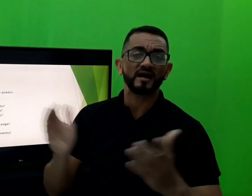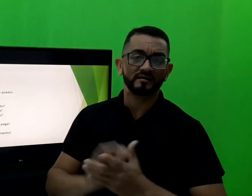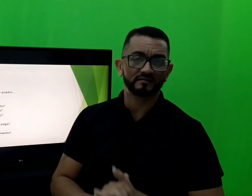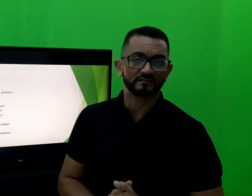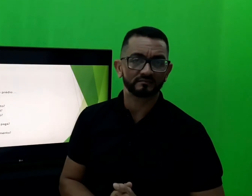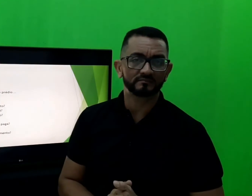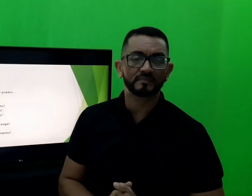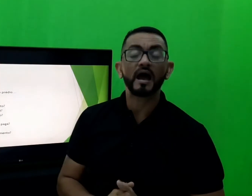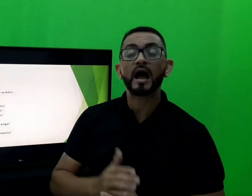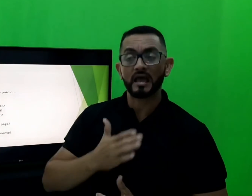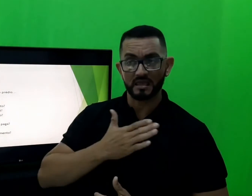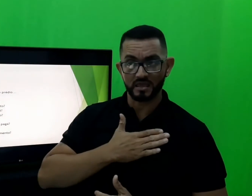andar?